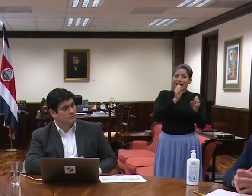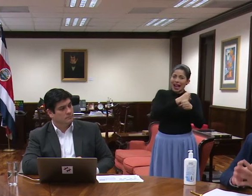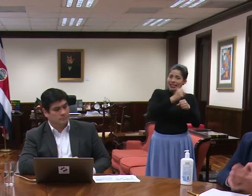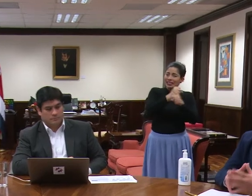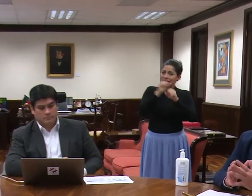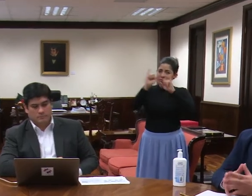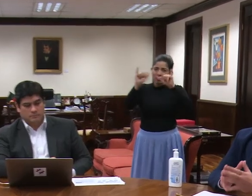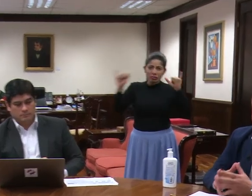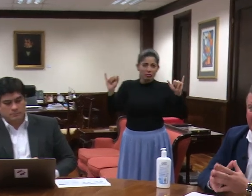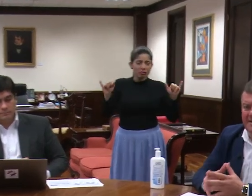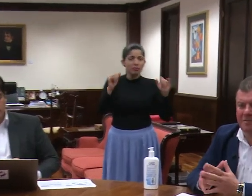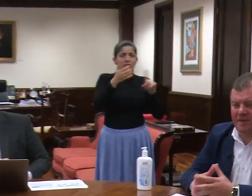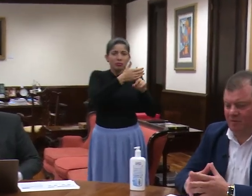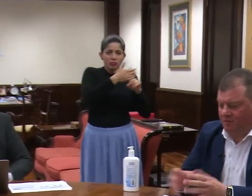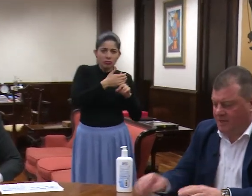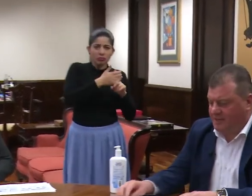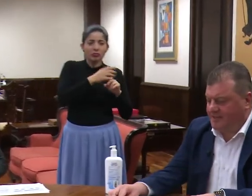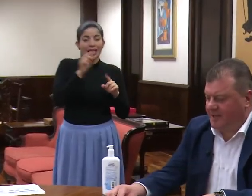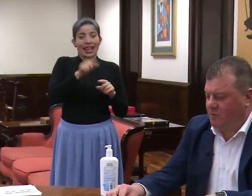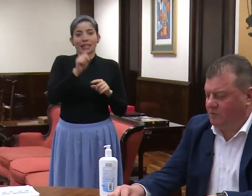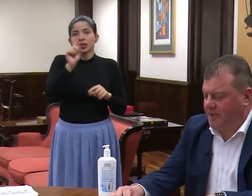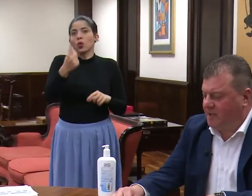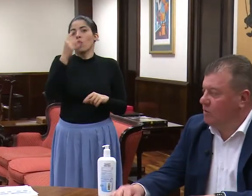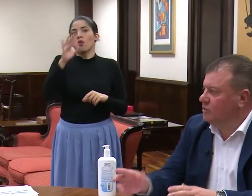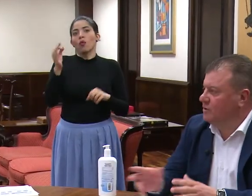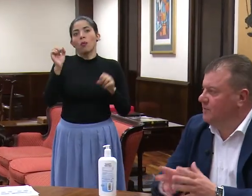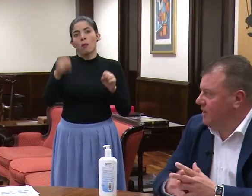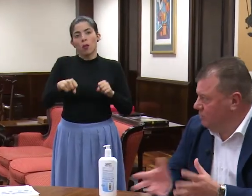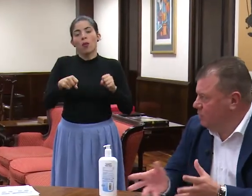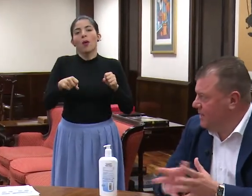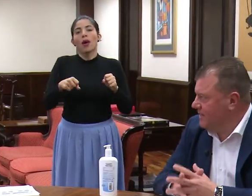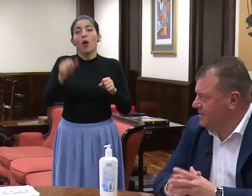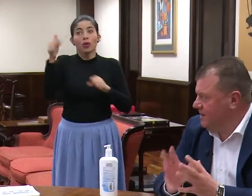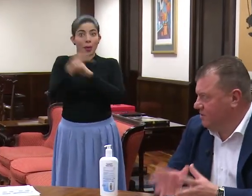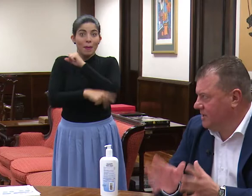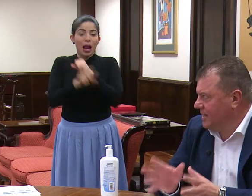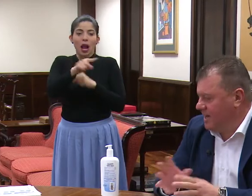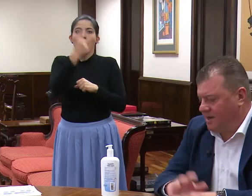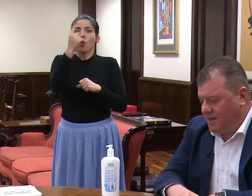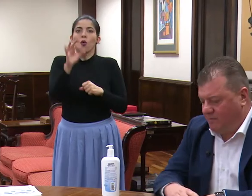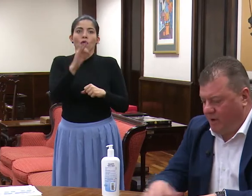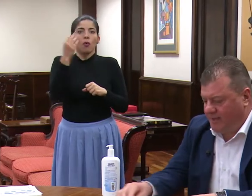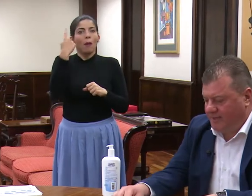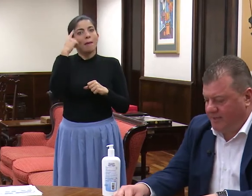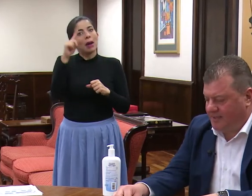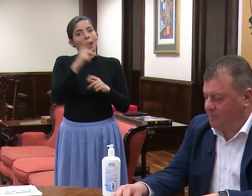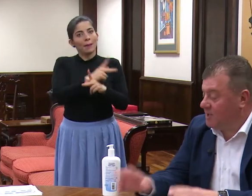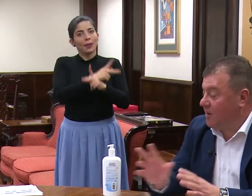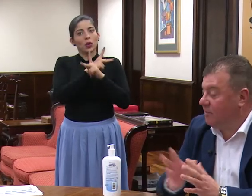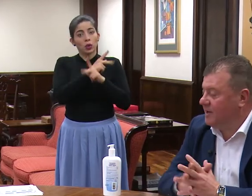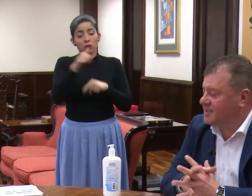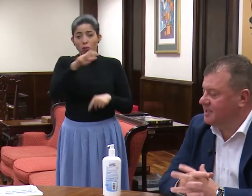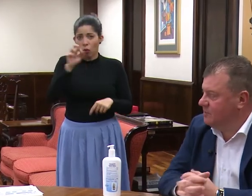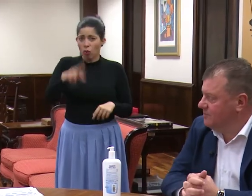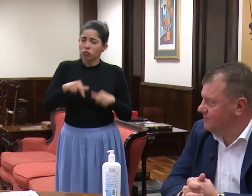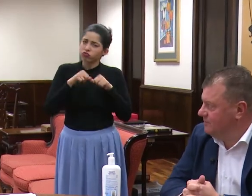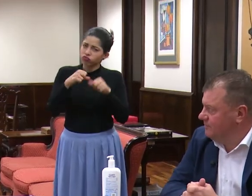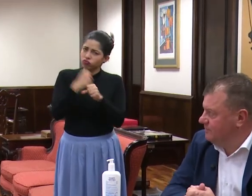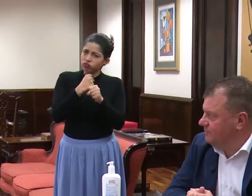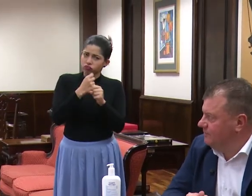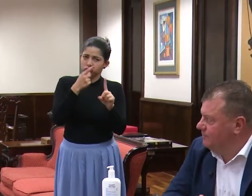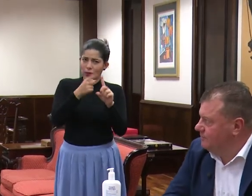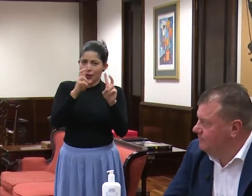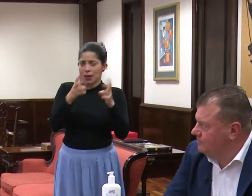hacerlo. Esa es la única forma que en este momento se está conteniendo en otros países y en Costa Rica, pues estamos trabajando en ese sentido.